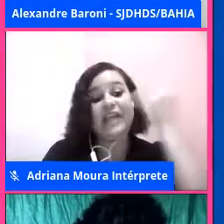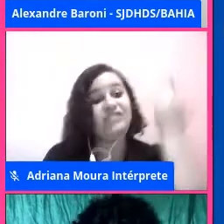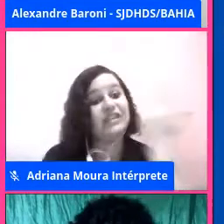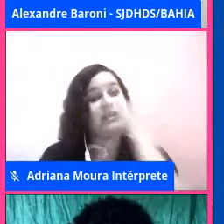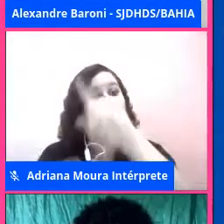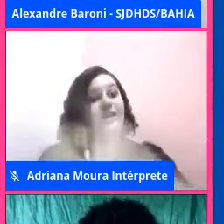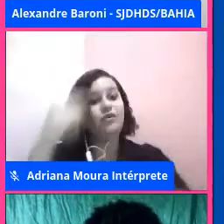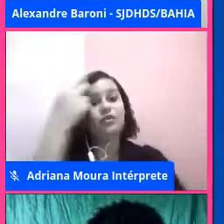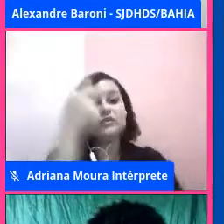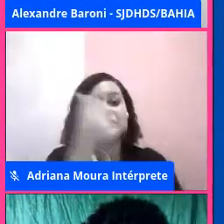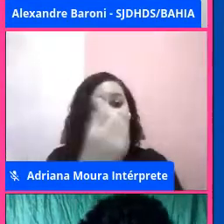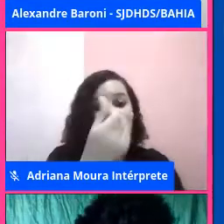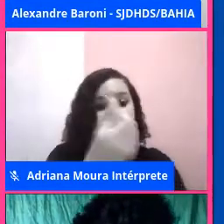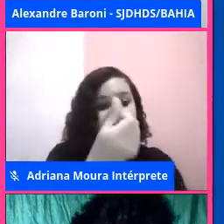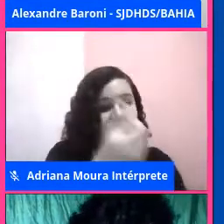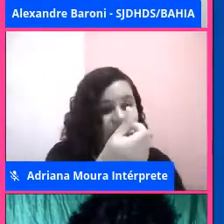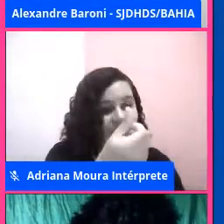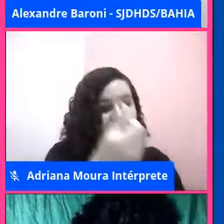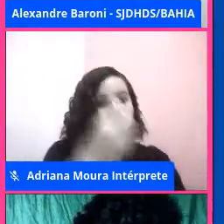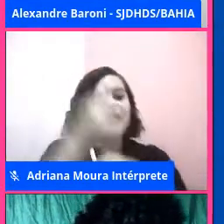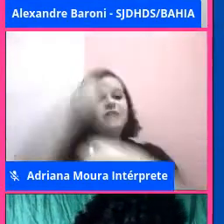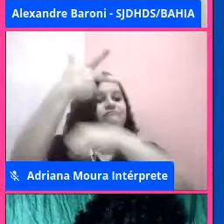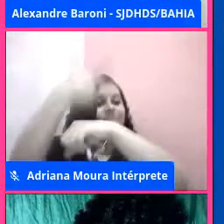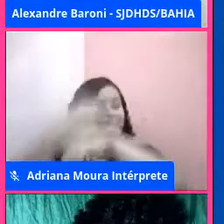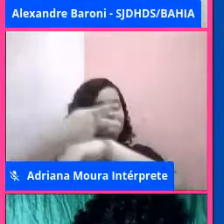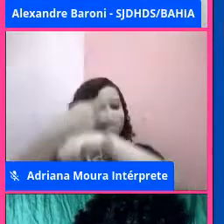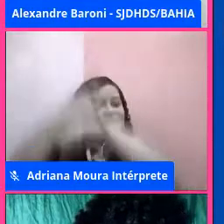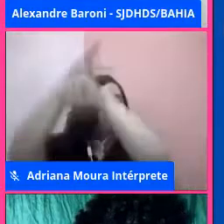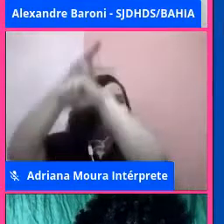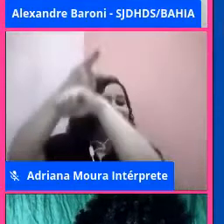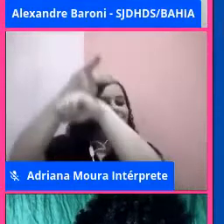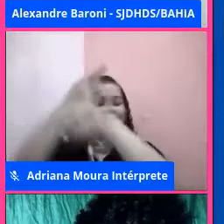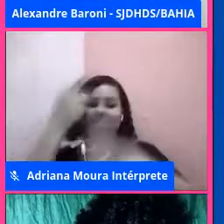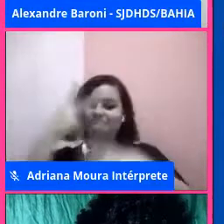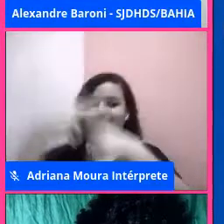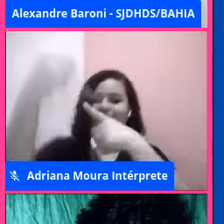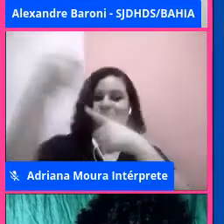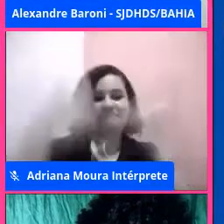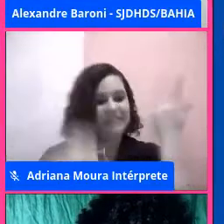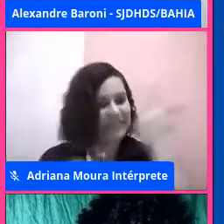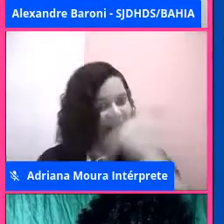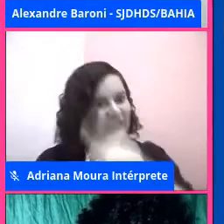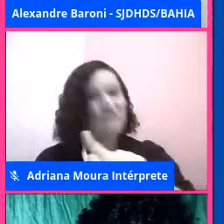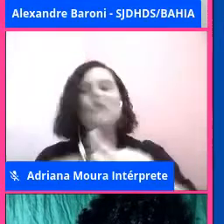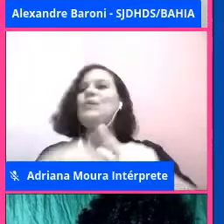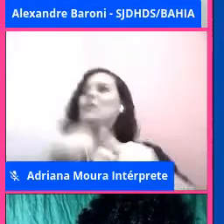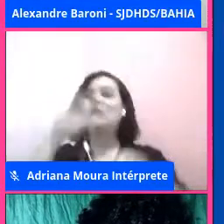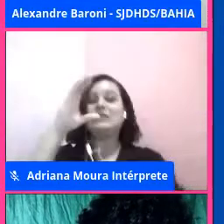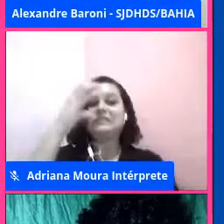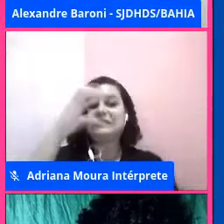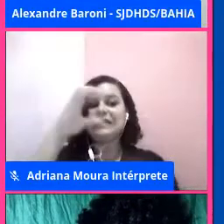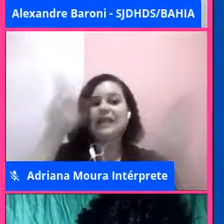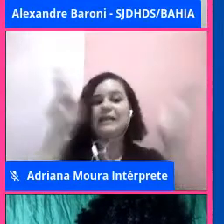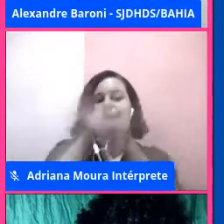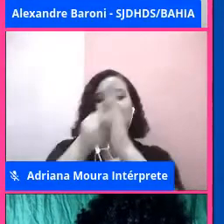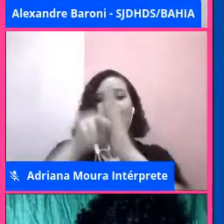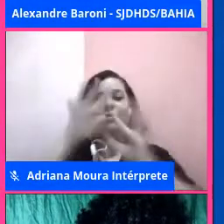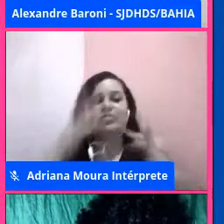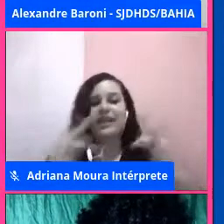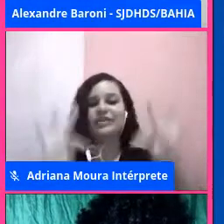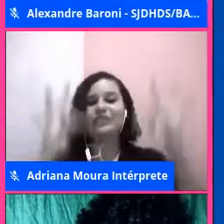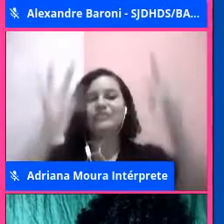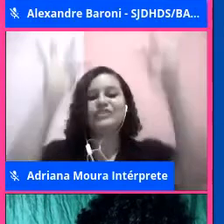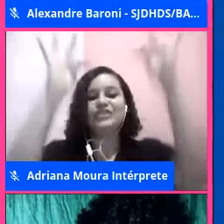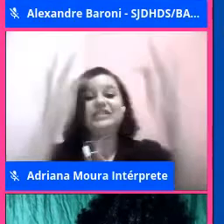ganhou menção honrosa, a maior Feira Internacional de Ciência e Tecnologia. E aqui foi um grande evento que fomos também na